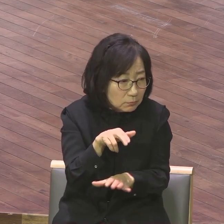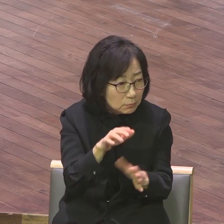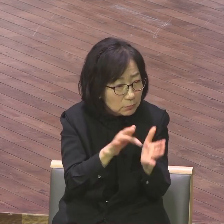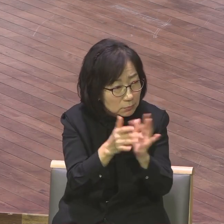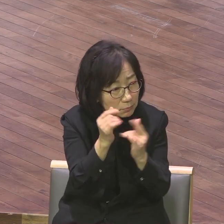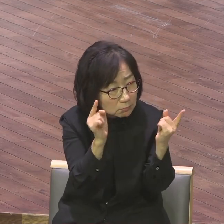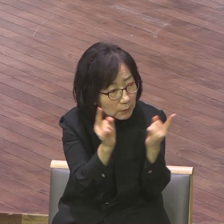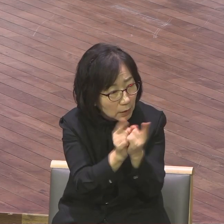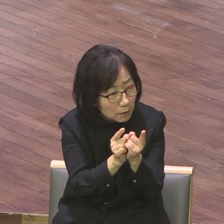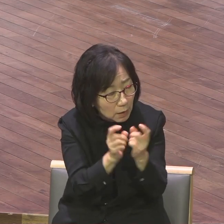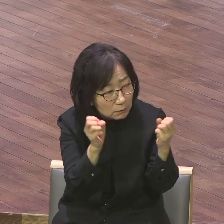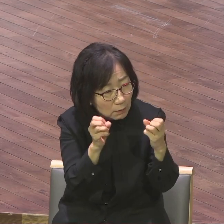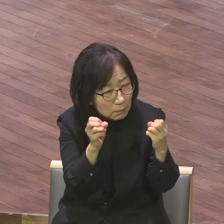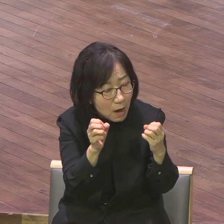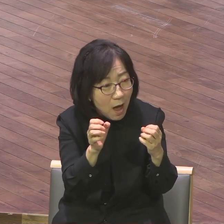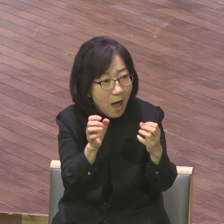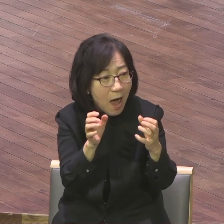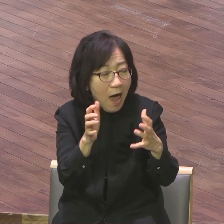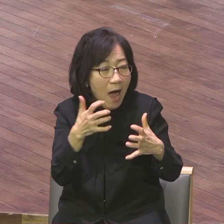물동이를 버려두고